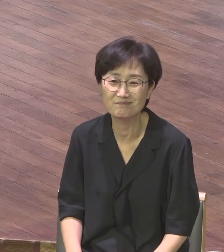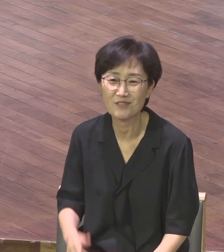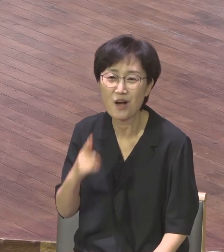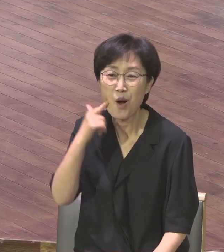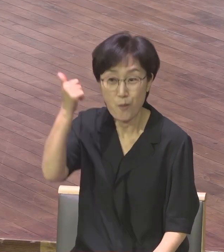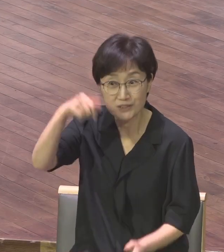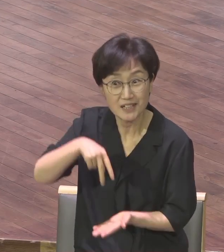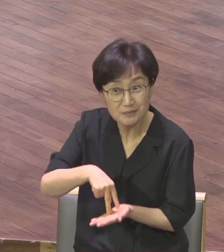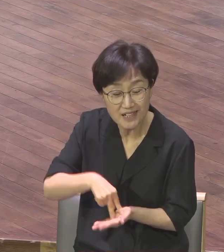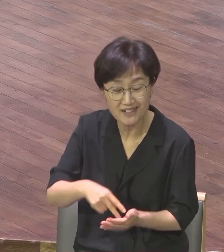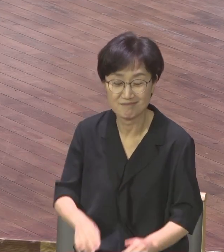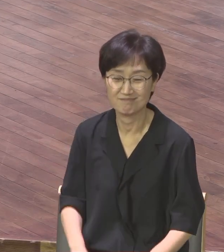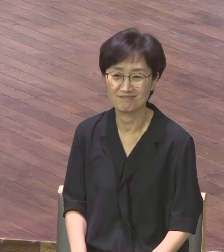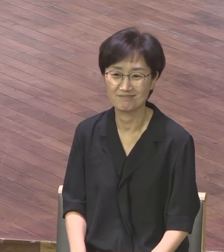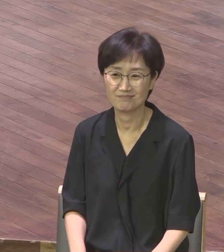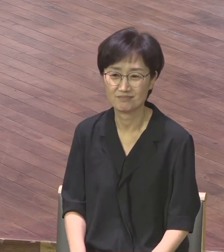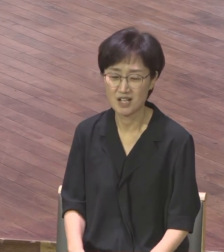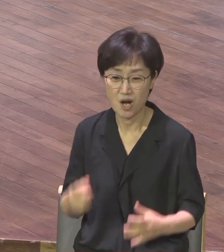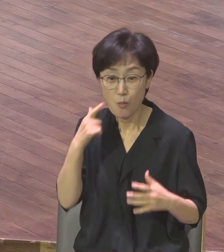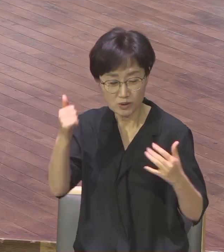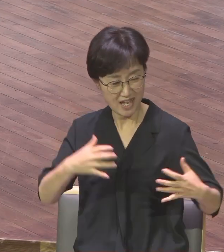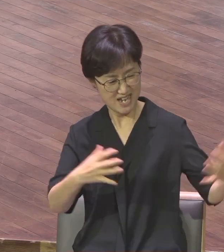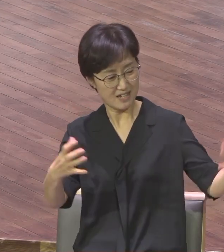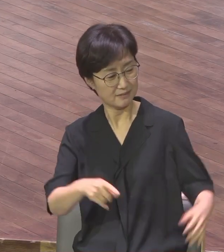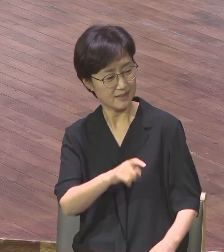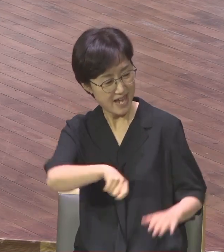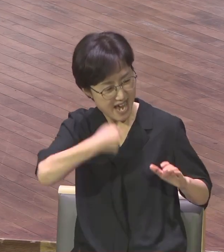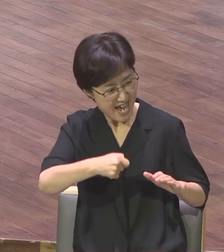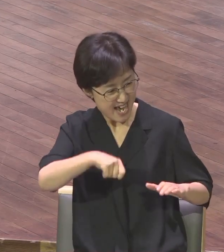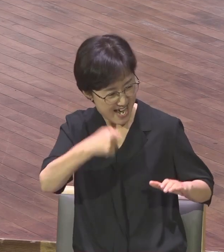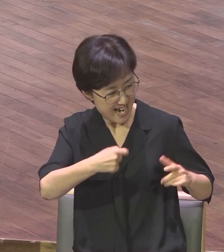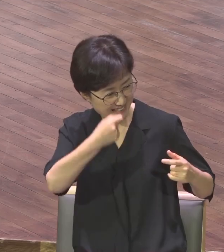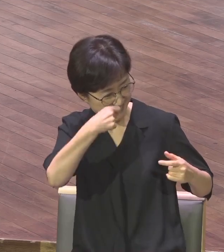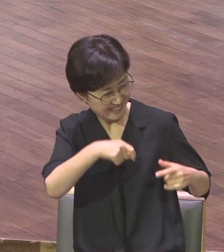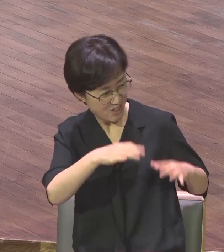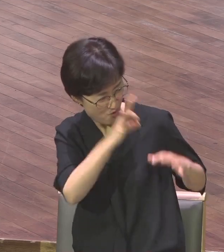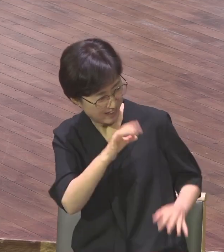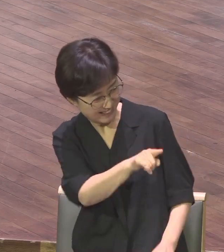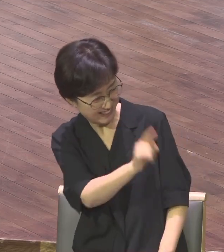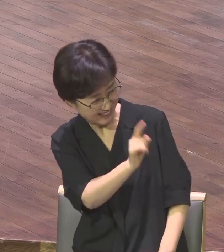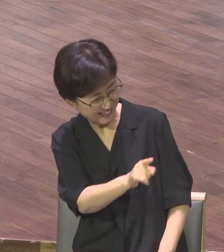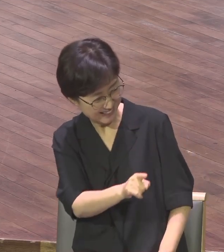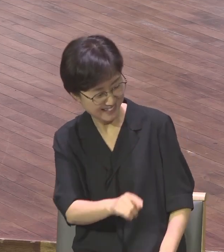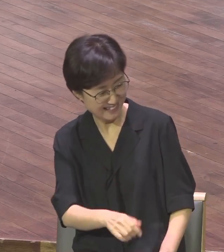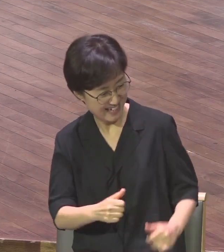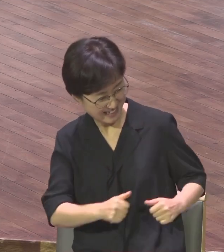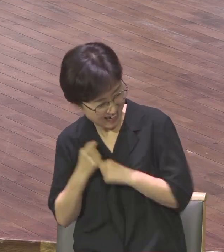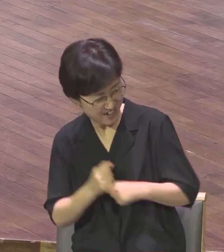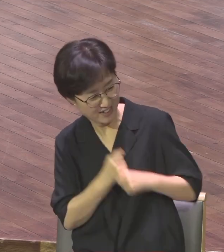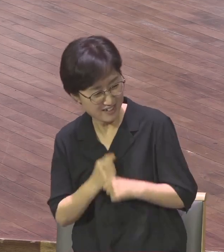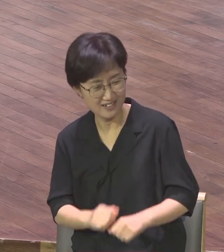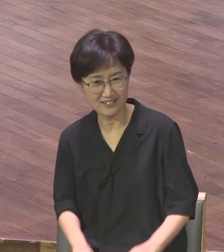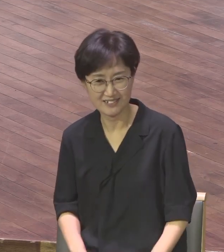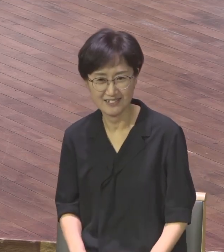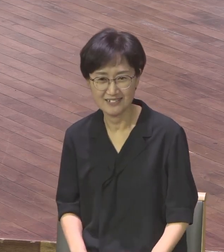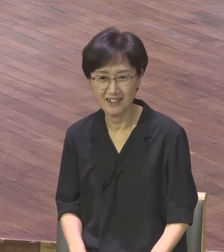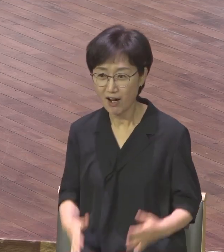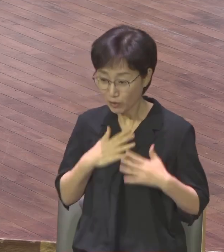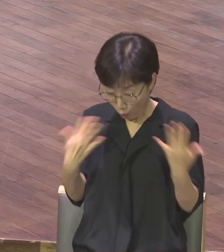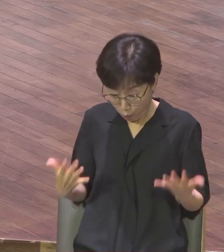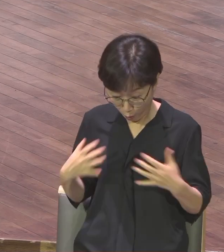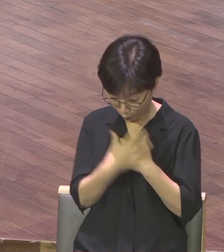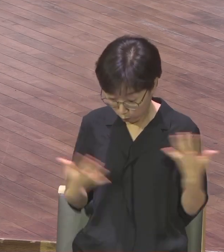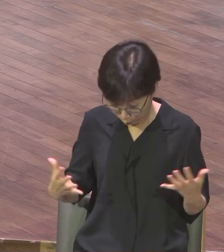목사가 좀 이렇게 뚱뚱하면 맨날 먹고 살찌고 신방도 안 다닌다고 물만 마셔도 살찌는 거 어쩌란